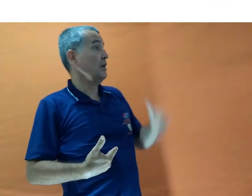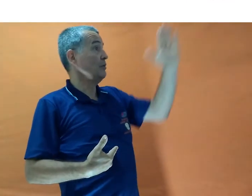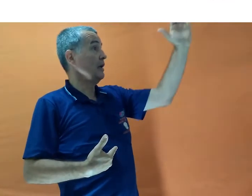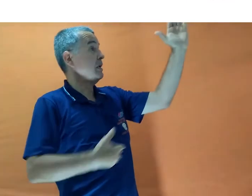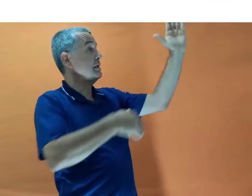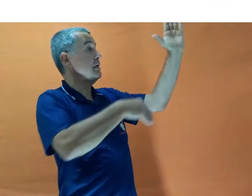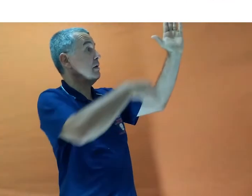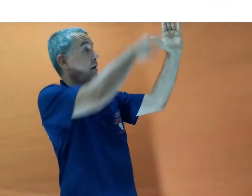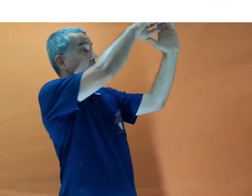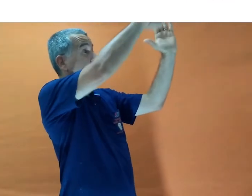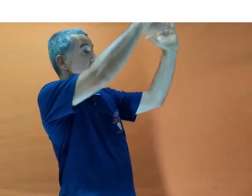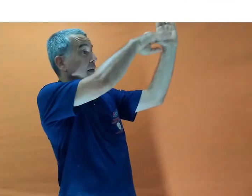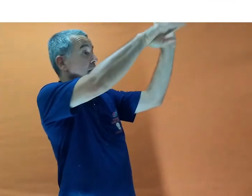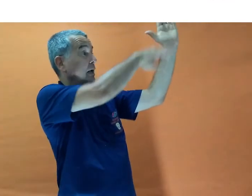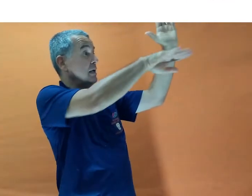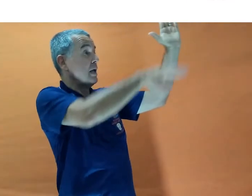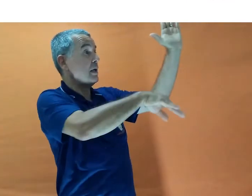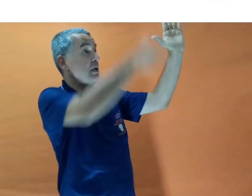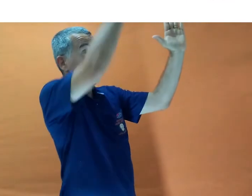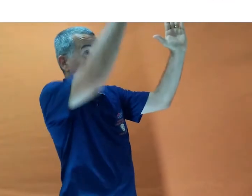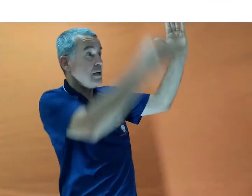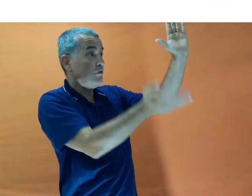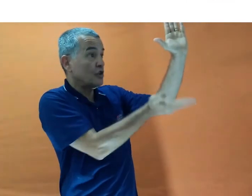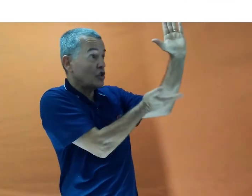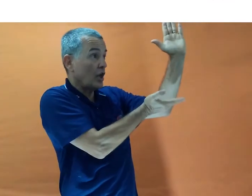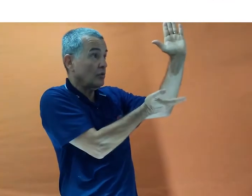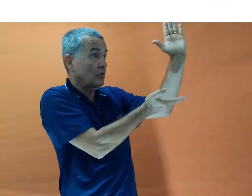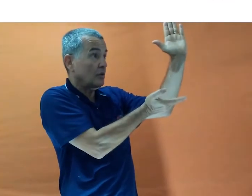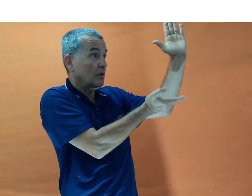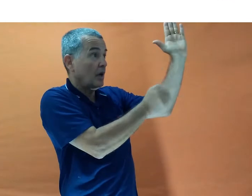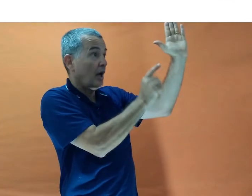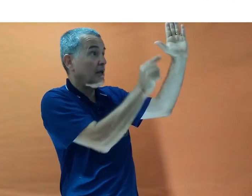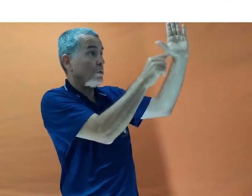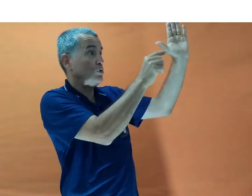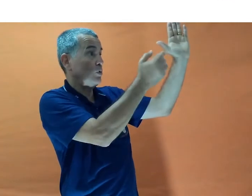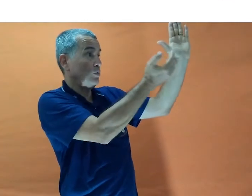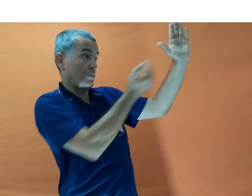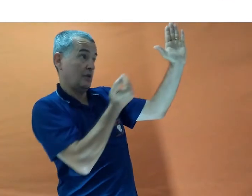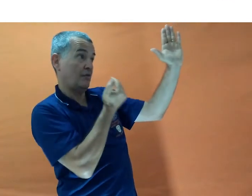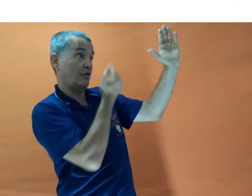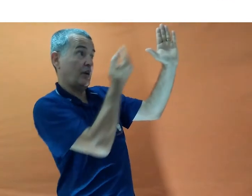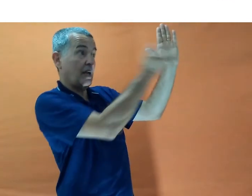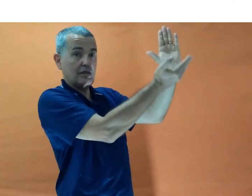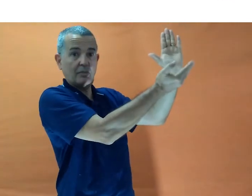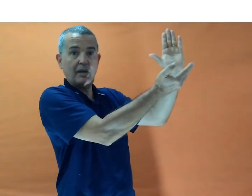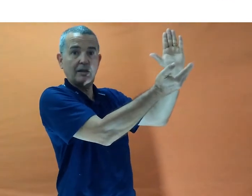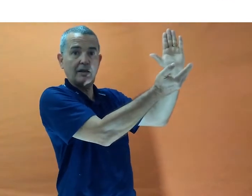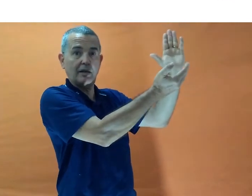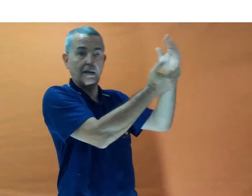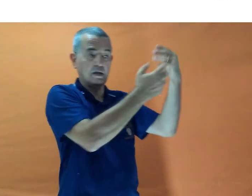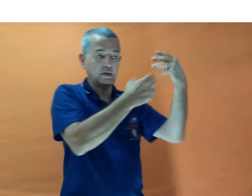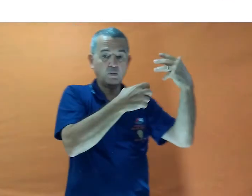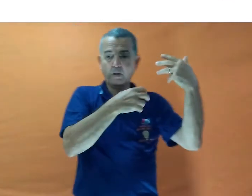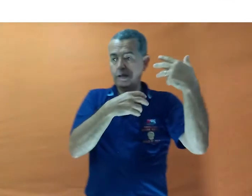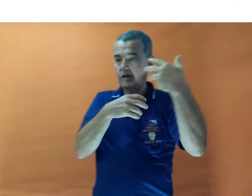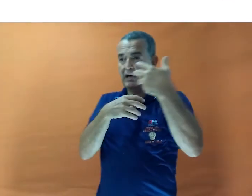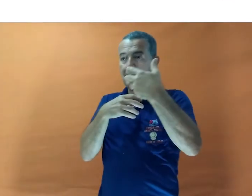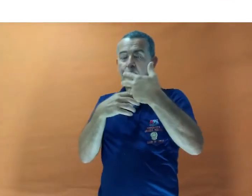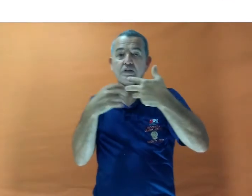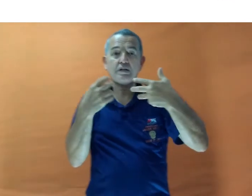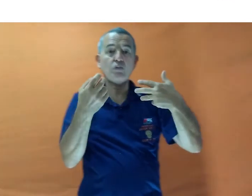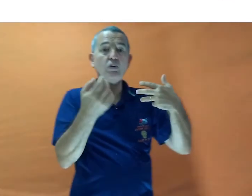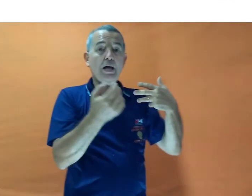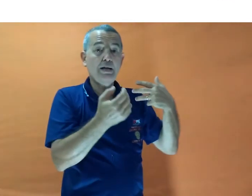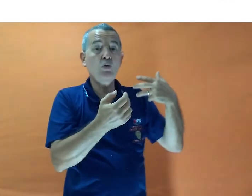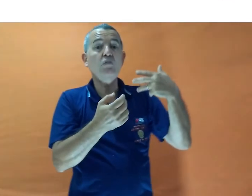estiver olhando aqui e ali, a prateleira aqui, aqui e aqui, fechando, aí eu estou de frente à prateleira. Então,